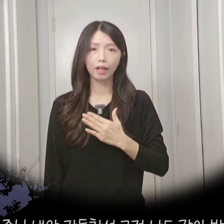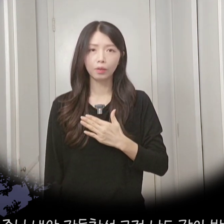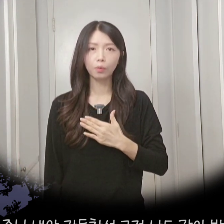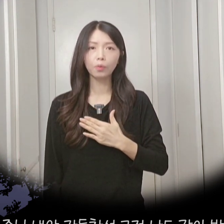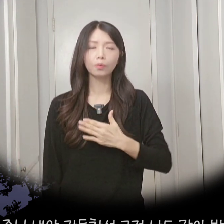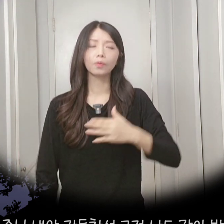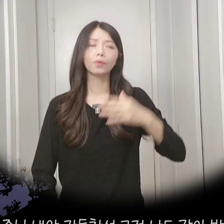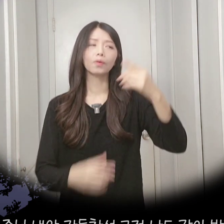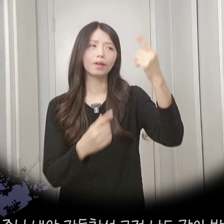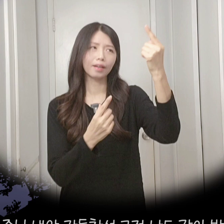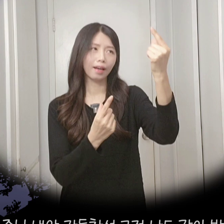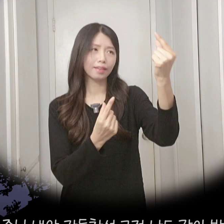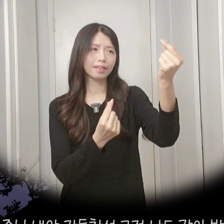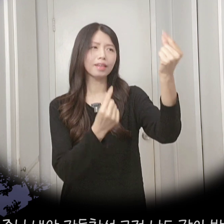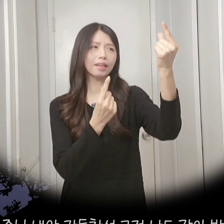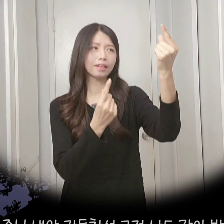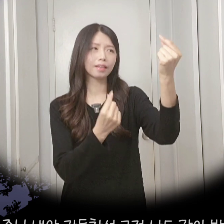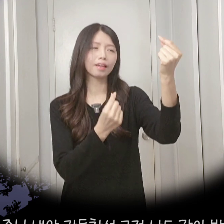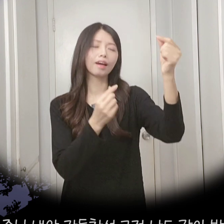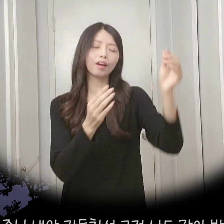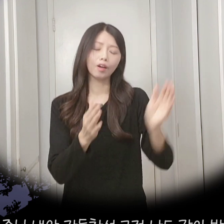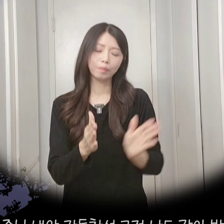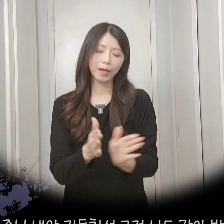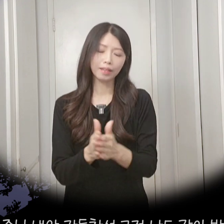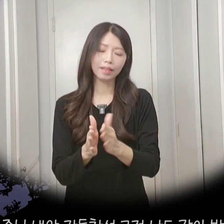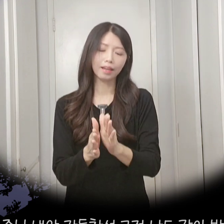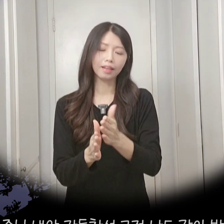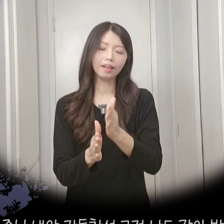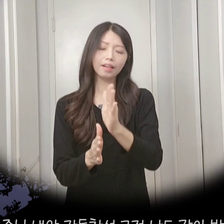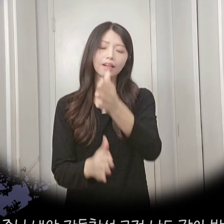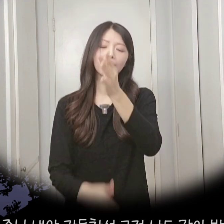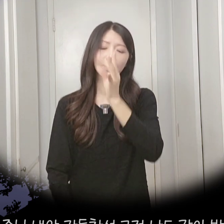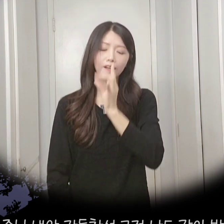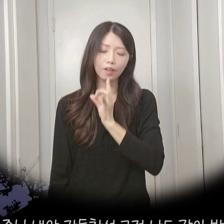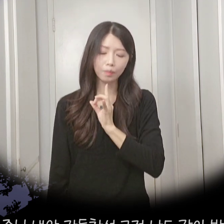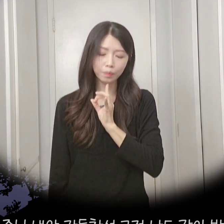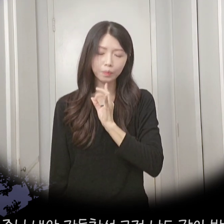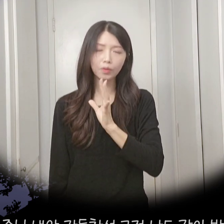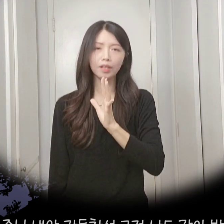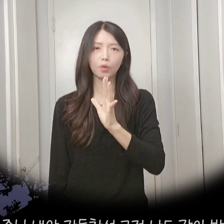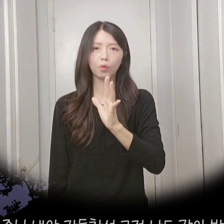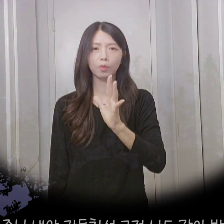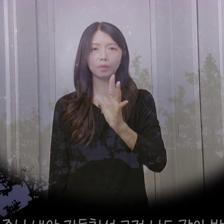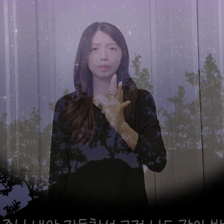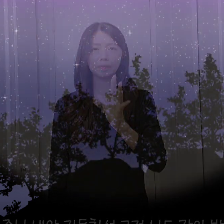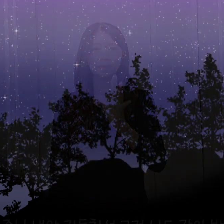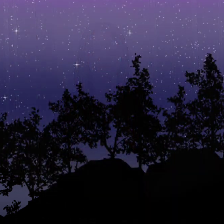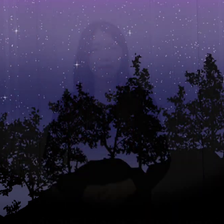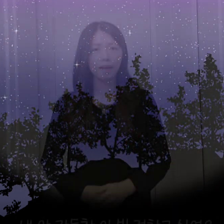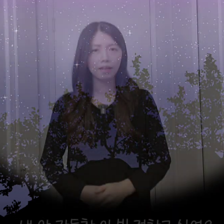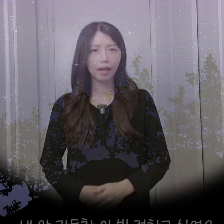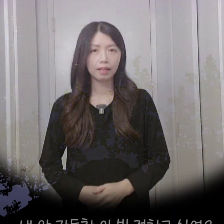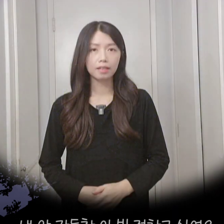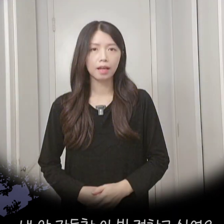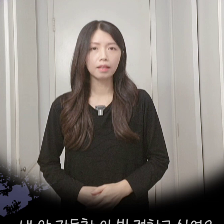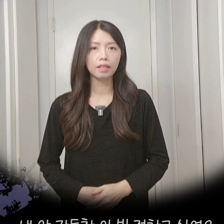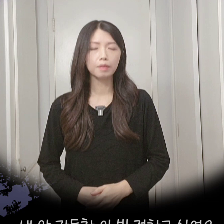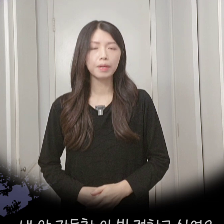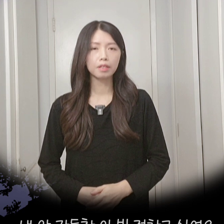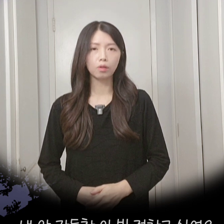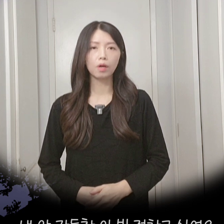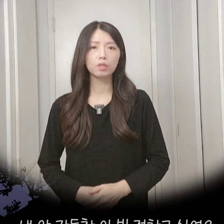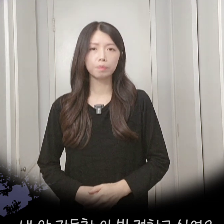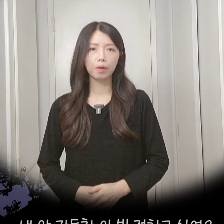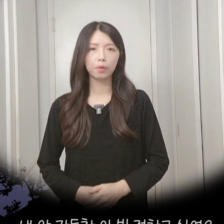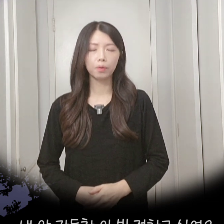그저 나도 같이 반짝일 뿐이죠. 내 안 가득 찬 이